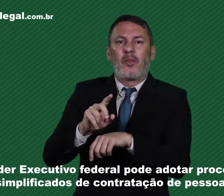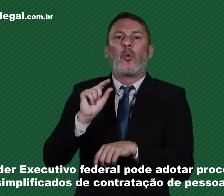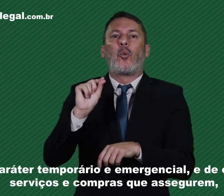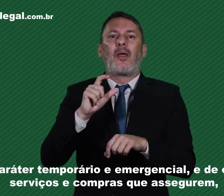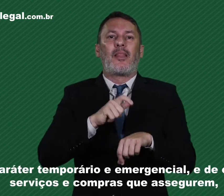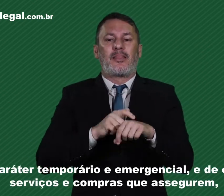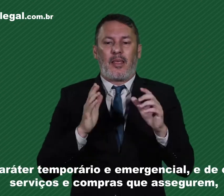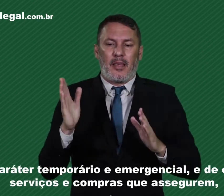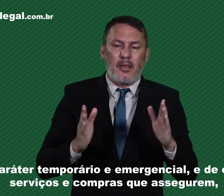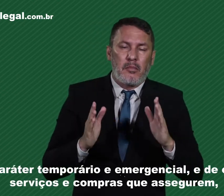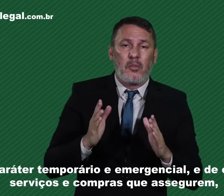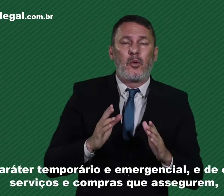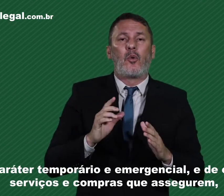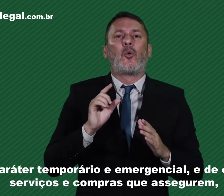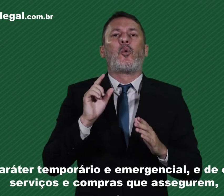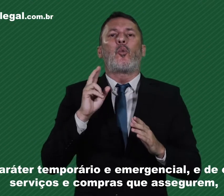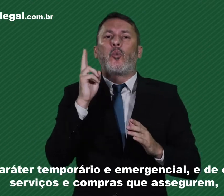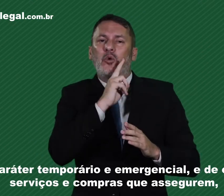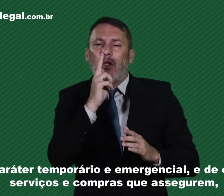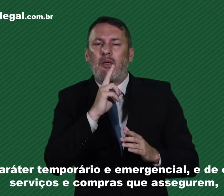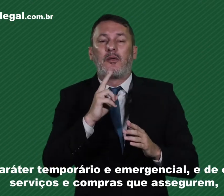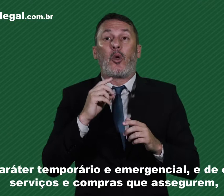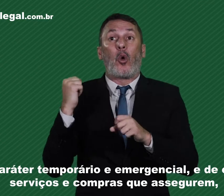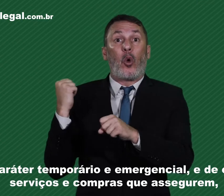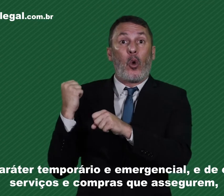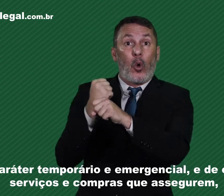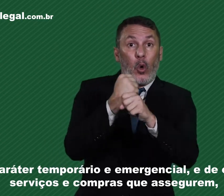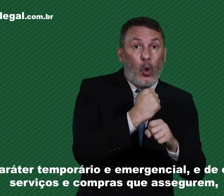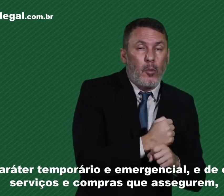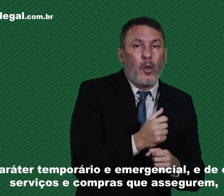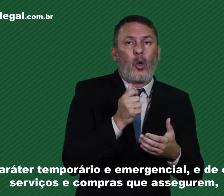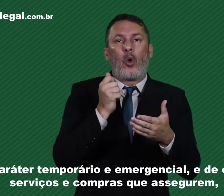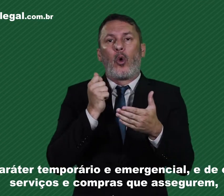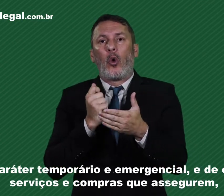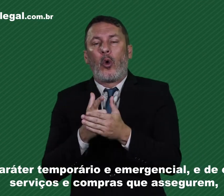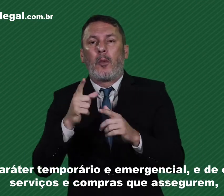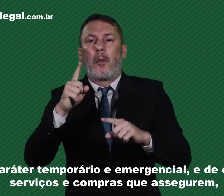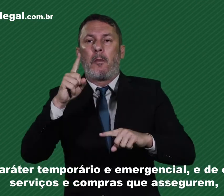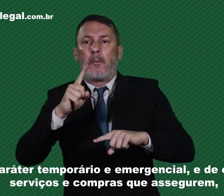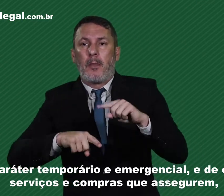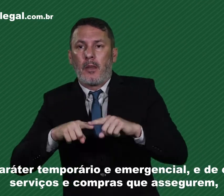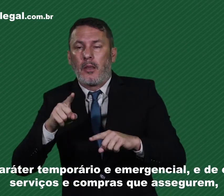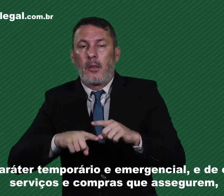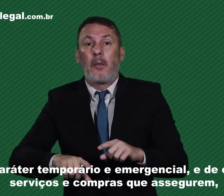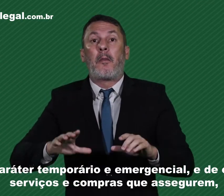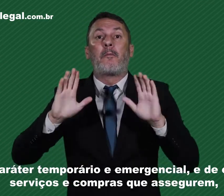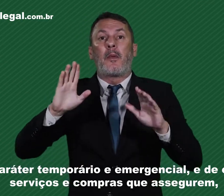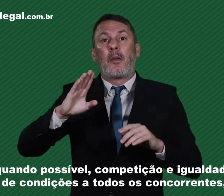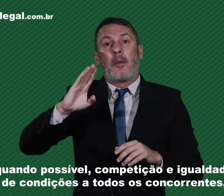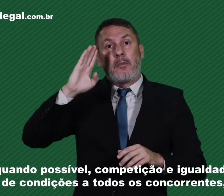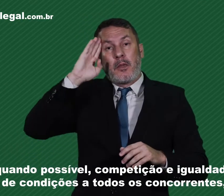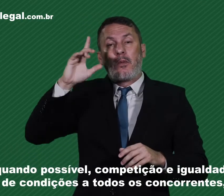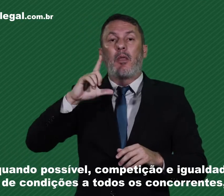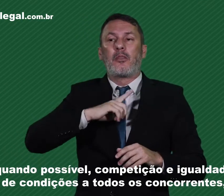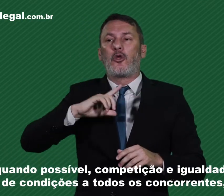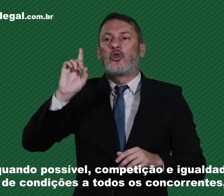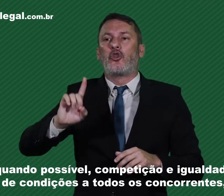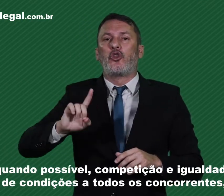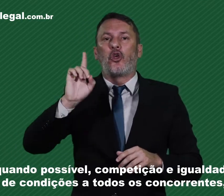de pessoal em caráter temporário e emergencial e de obras serviços e compras que assegurem quando possível